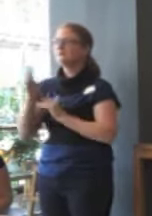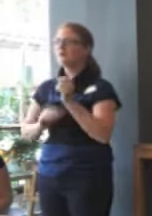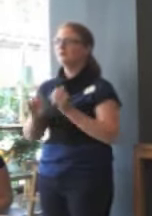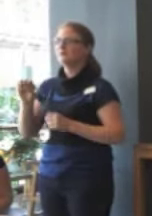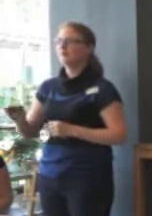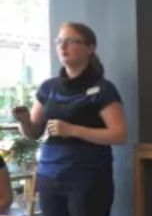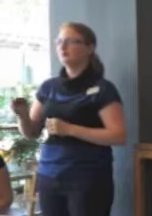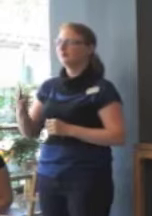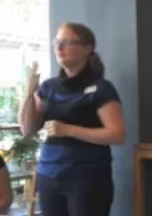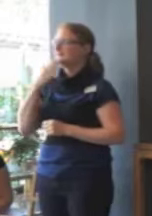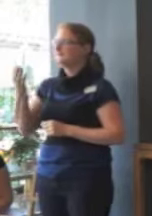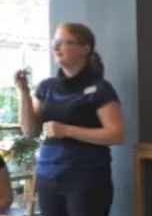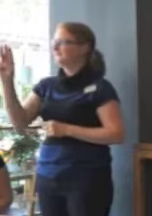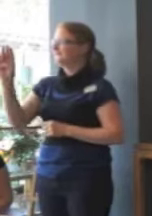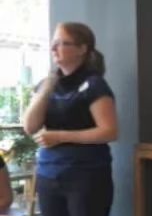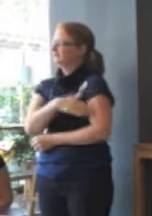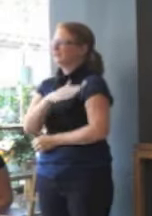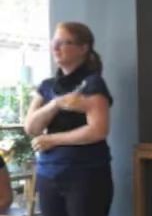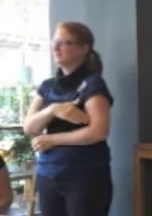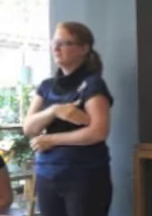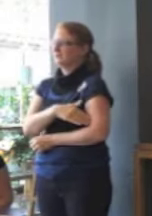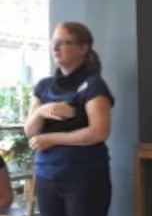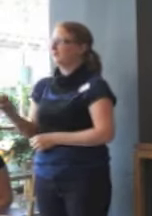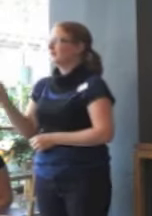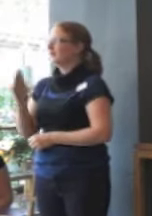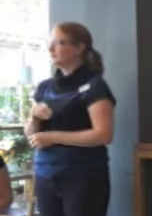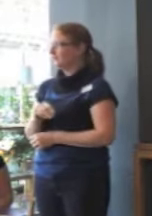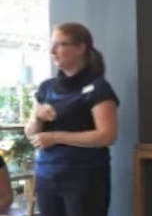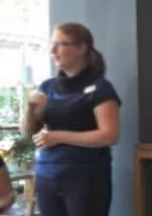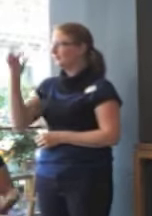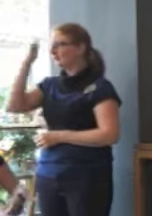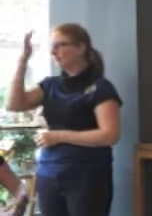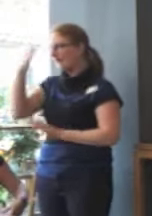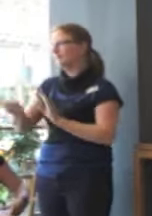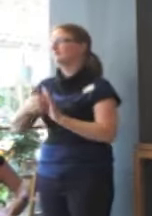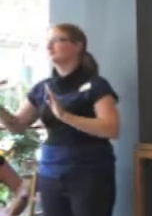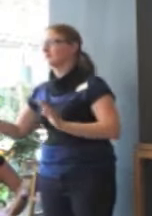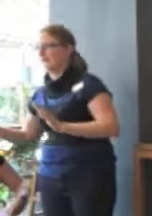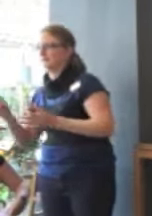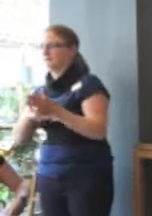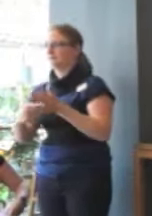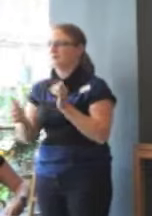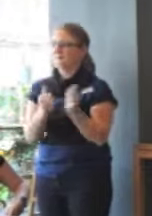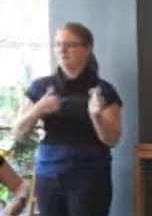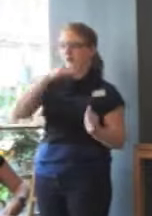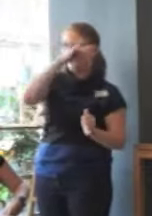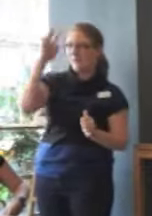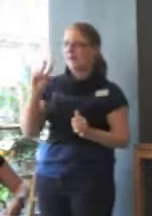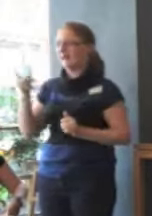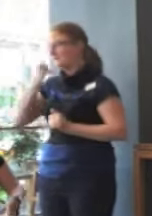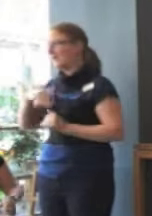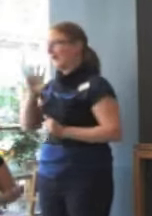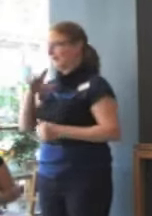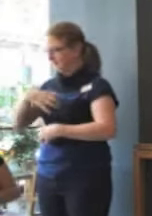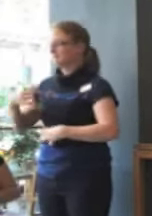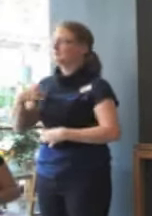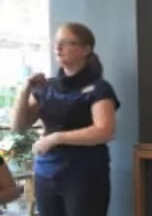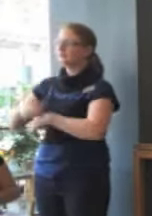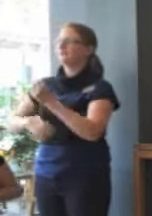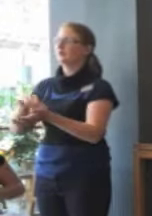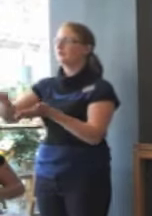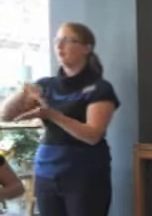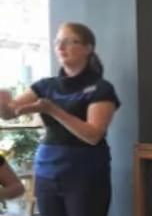när det gäller välfärdstjänster så är det möjligtvis att kommunen ska ha kompensation. Men som gammal eller som förälder så får du fortsätta att betala som ingenting